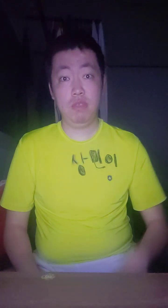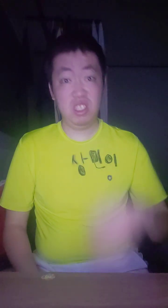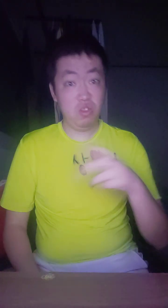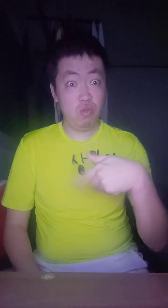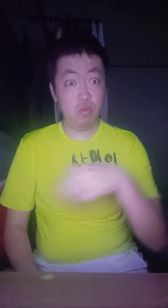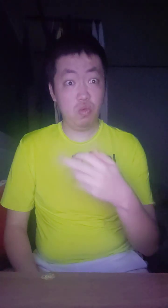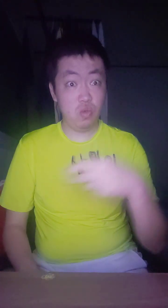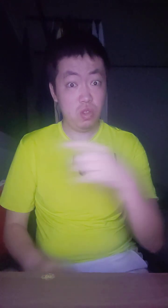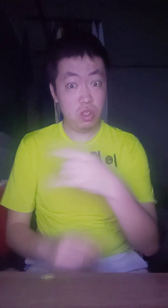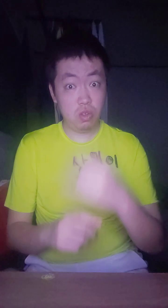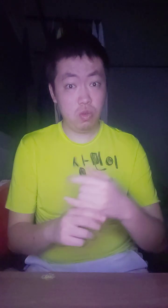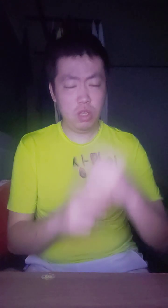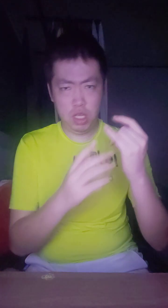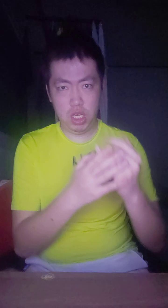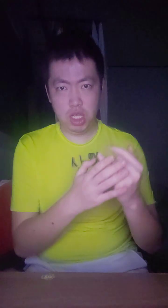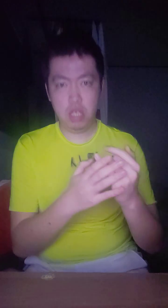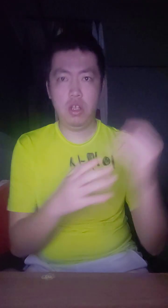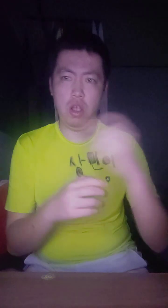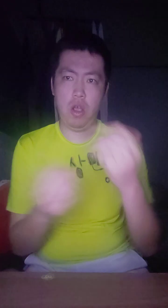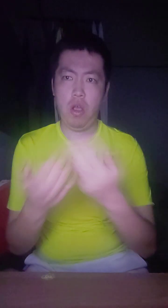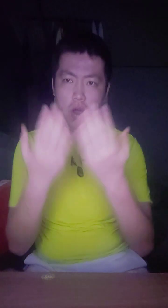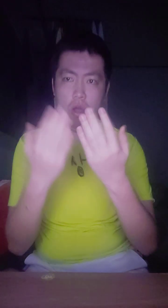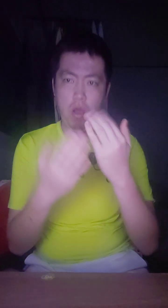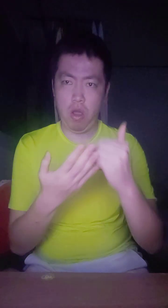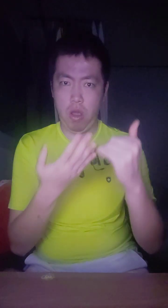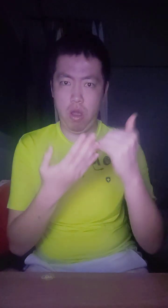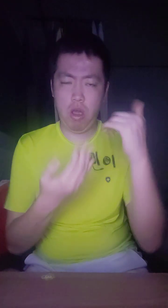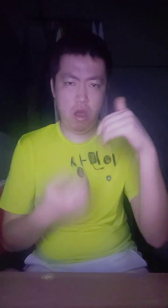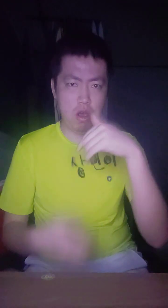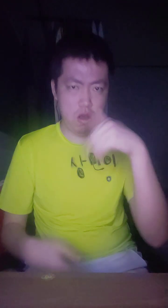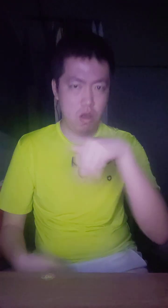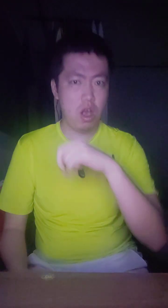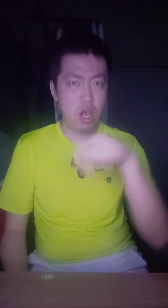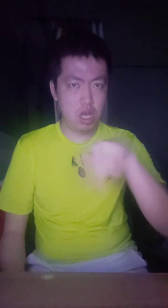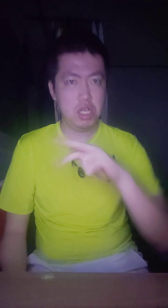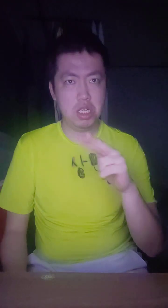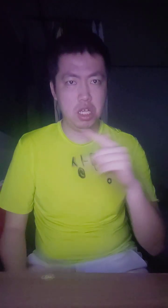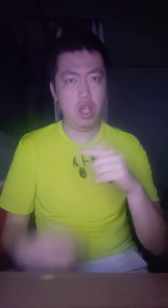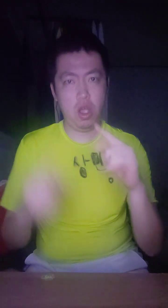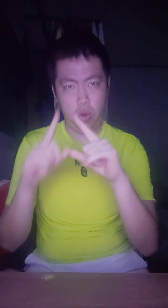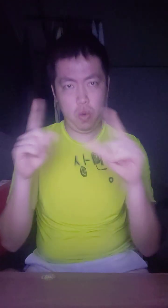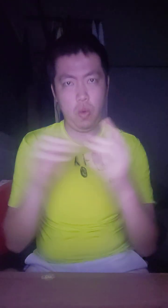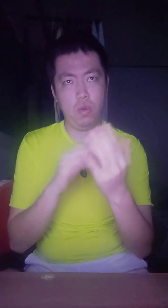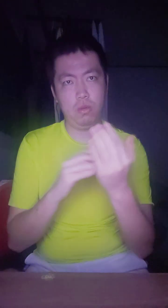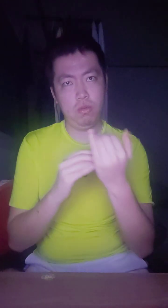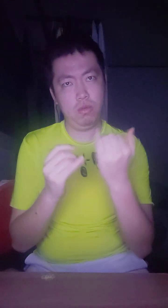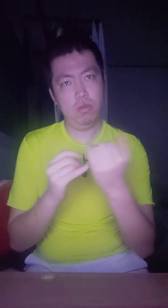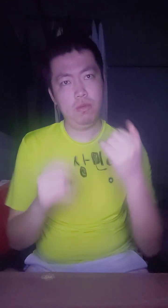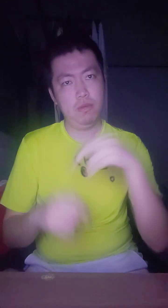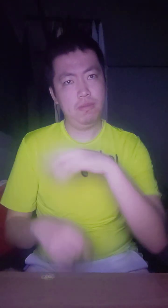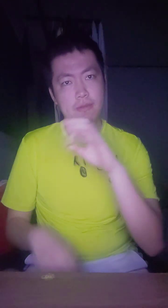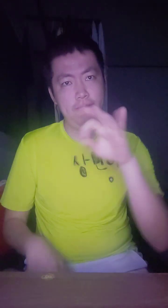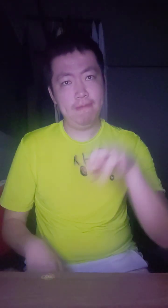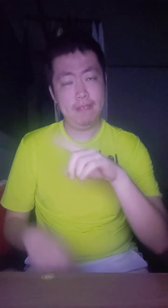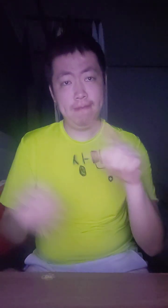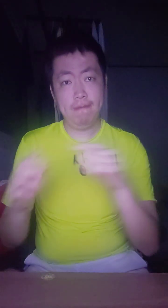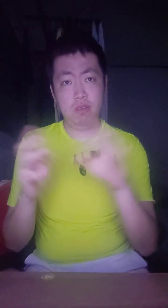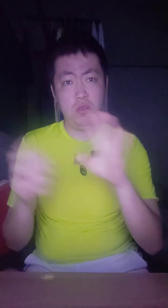국토교통부 산하 공공기관인 한국국토정보공사 LX 하동지사. 지난 2월 이 건물 여자 화장실